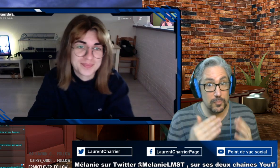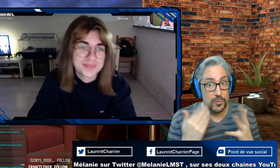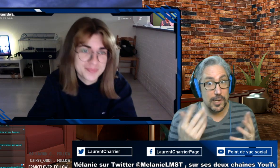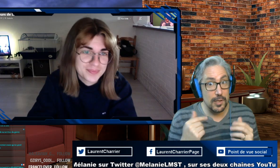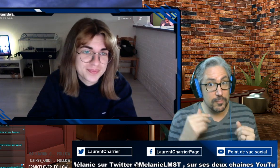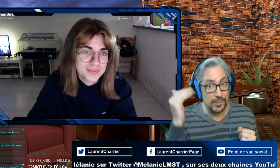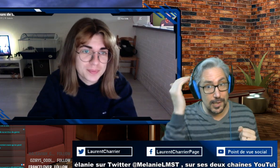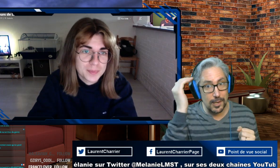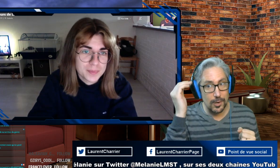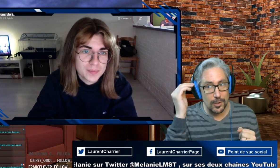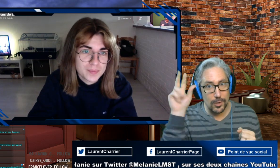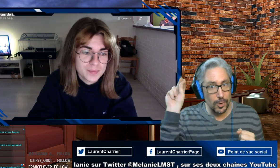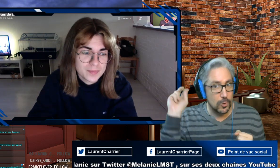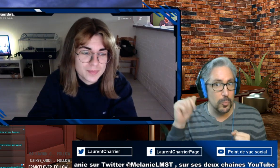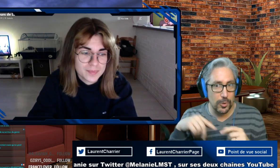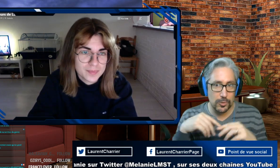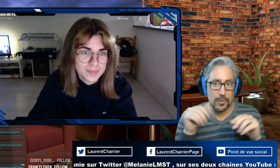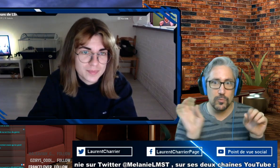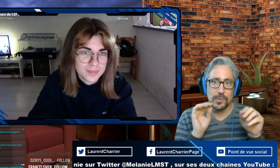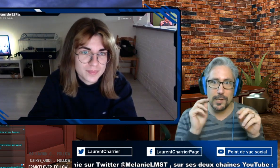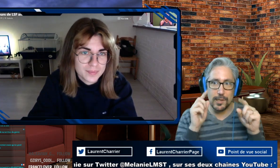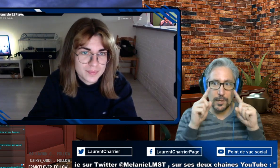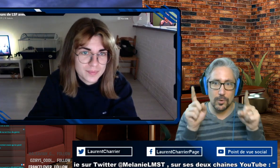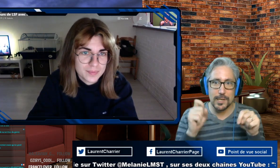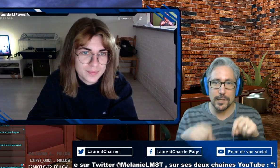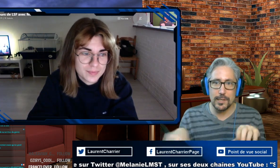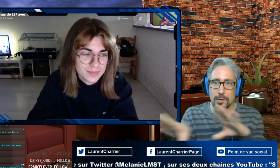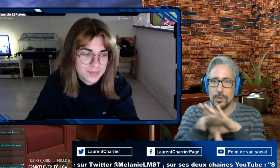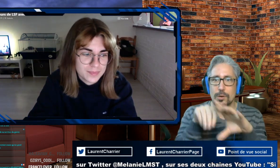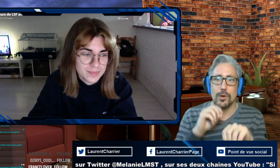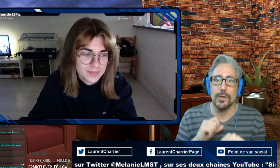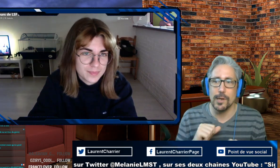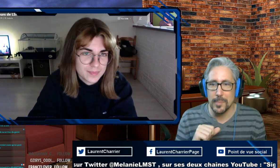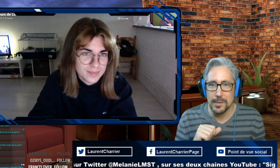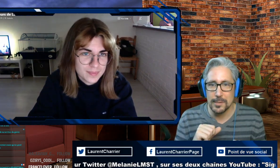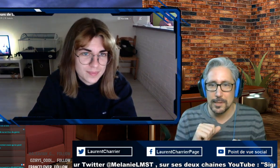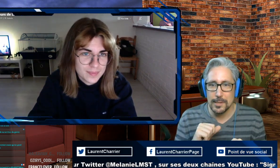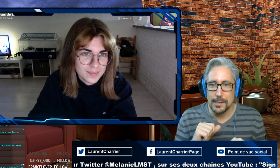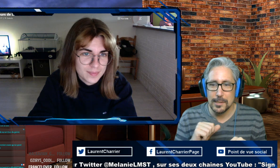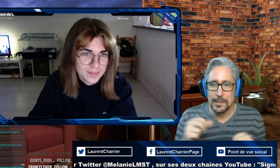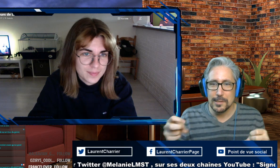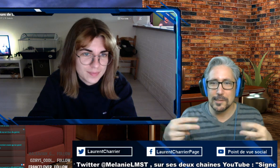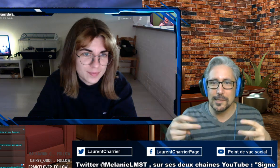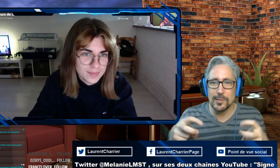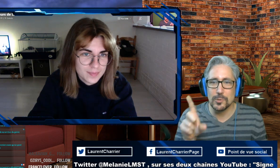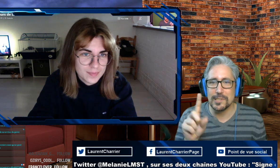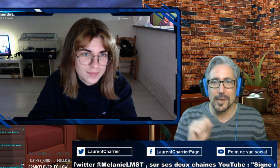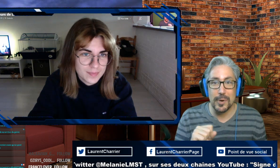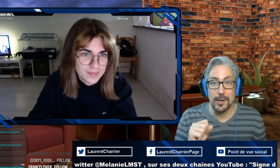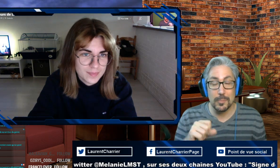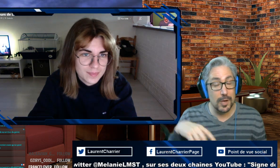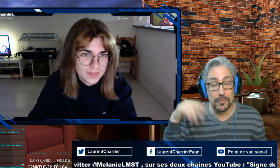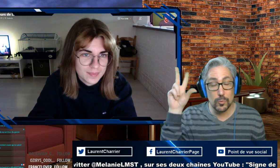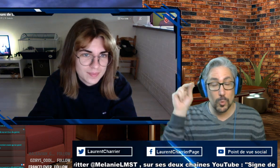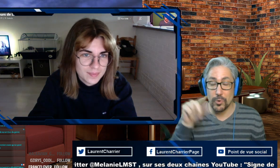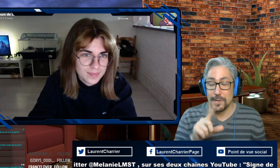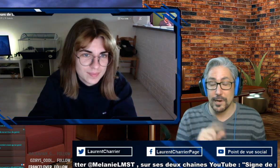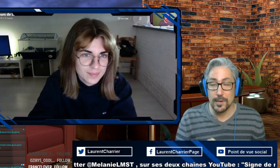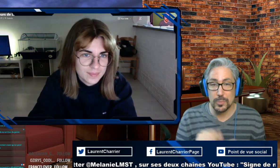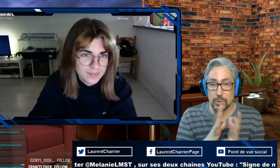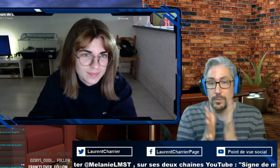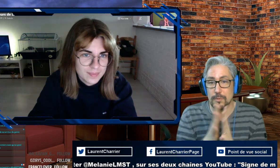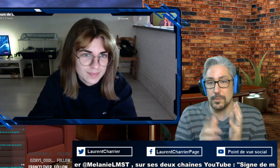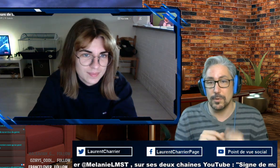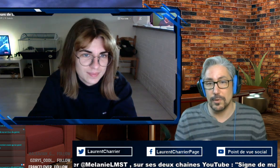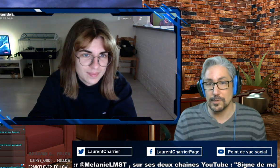Ça, vous allez comprendre quand vous allez regarder l'œil et la main. Si les sous-titres n'y a pas, bah vous ne comprenez